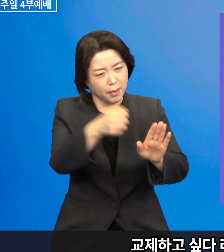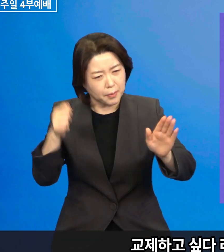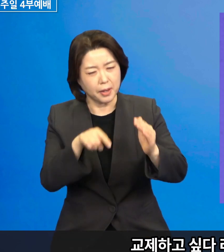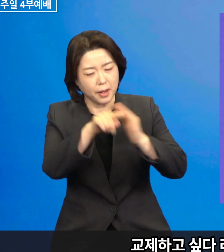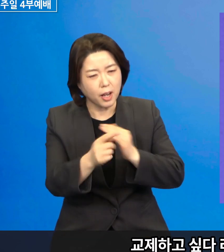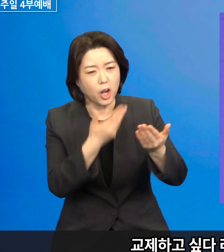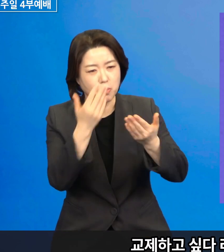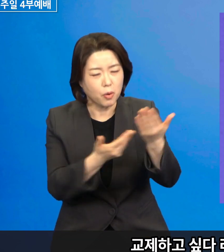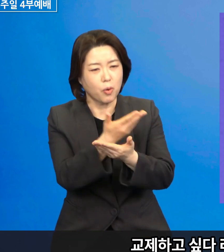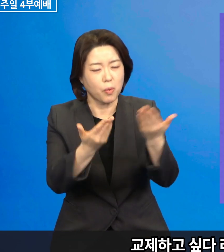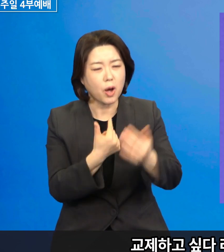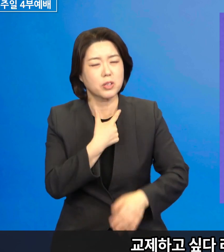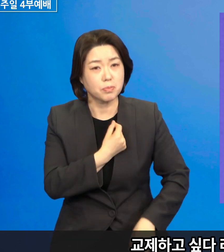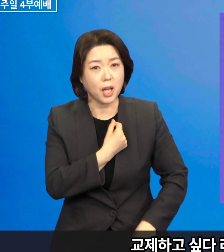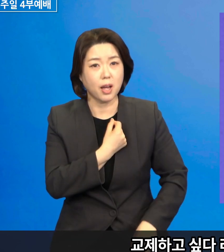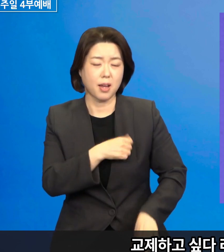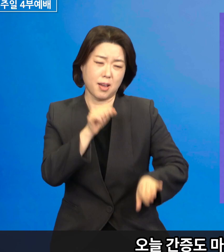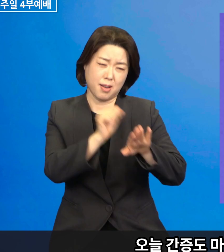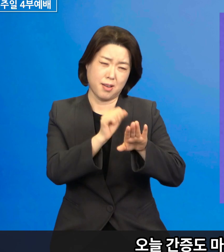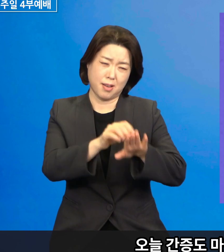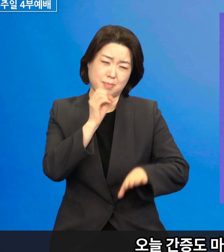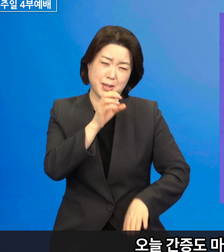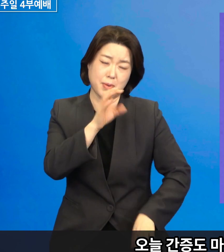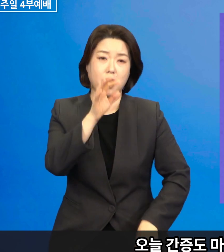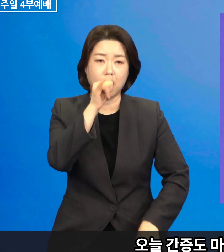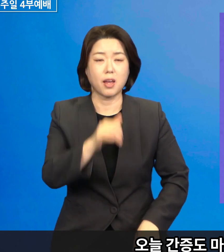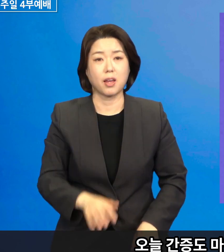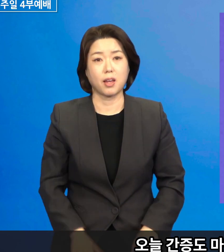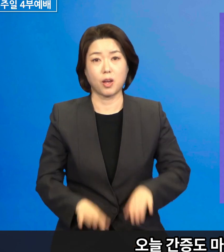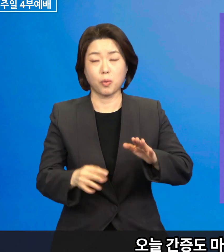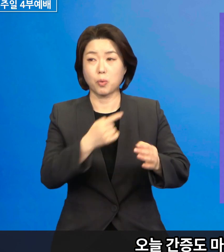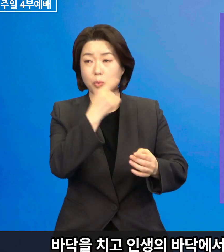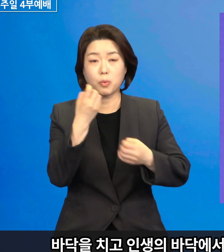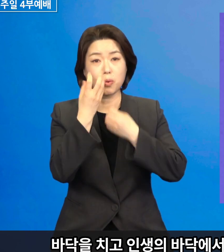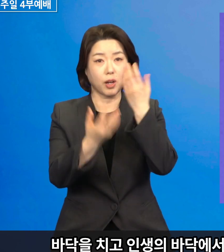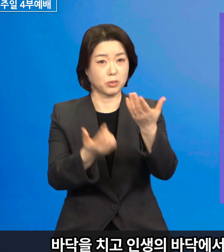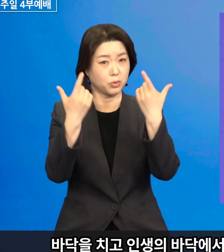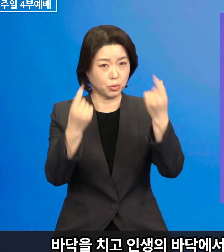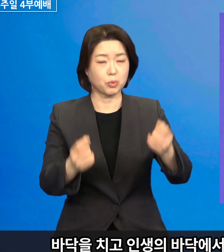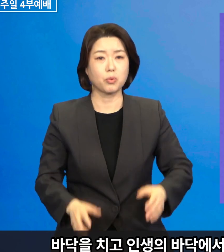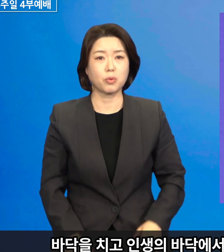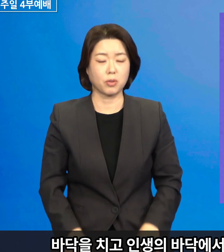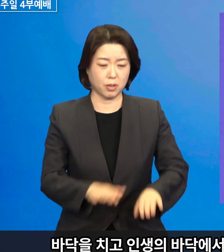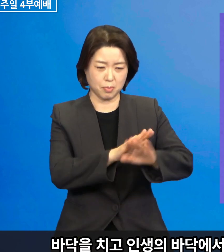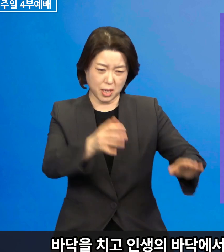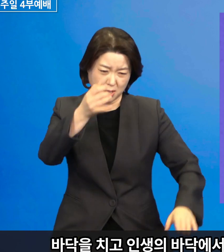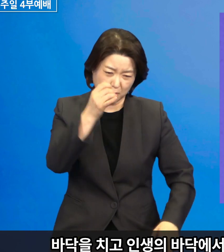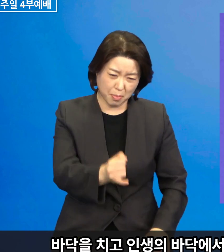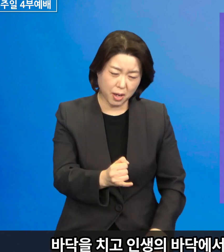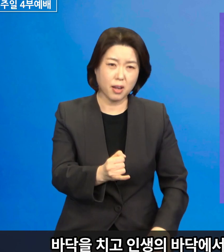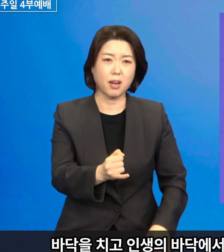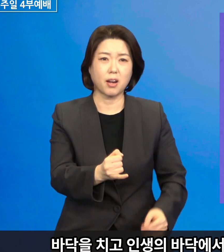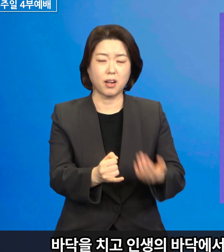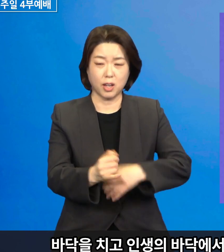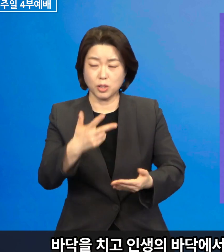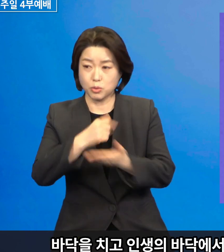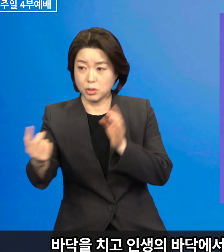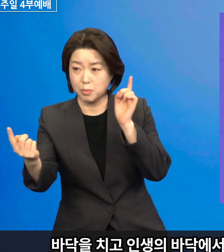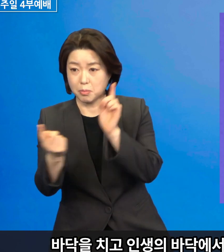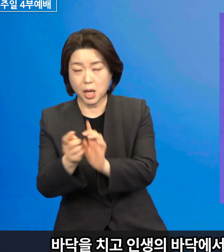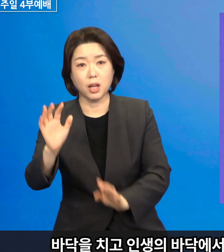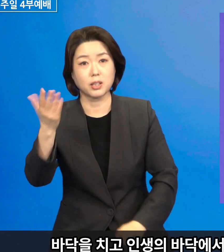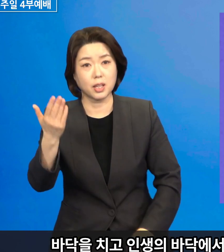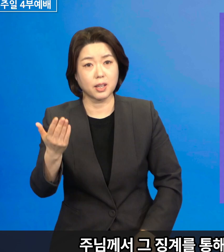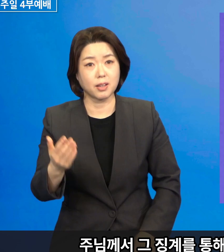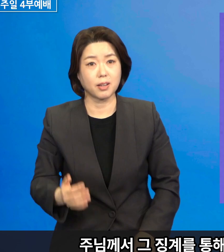마시고 교제하고 싶다라고 말씀하시는 거. 오늘 간증도 마찬가지 아닙니까? 바닥을 치고 인생의 바닥에서 주님을 만나게 된 거